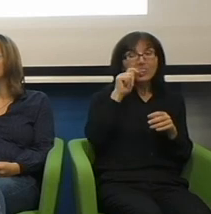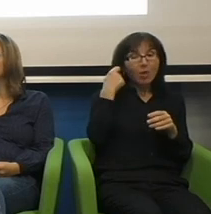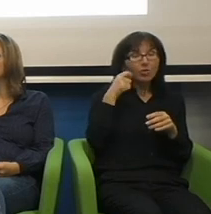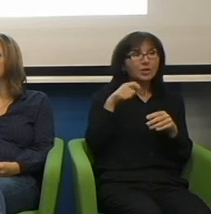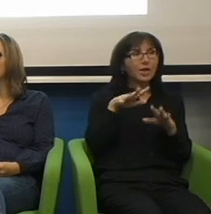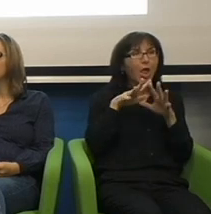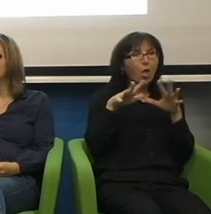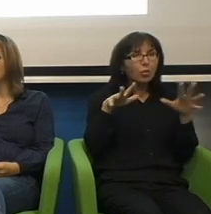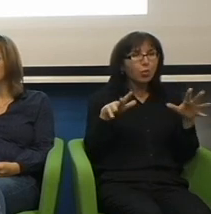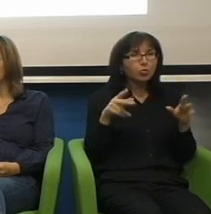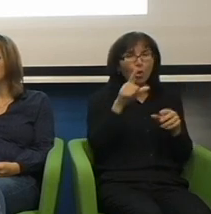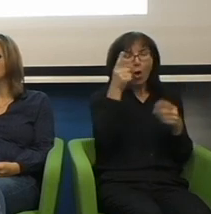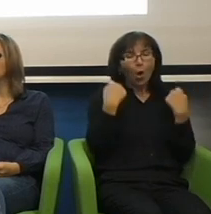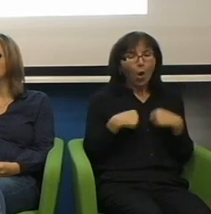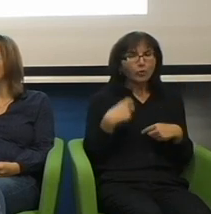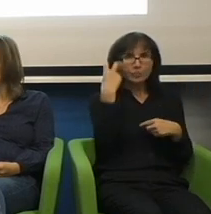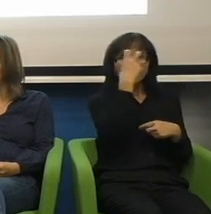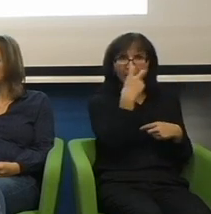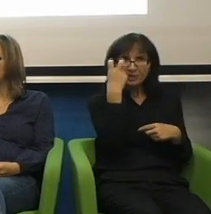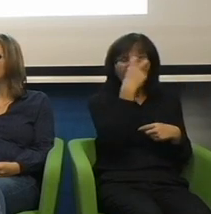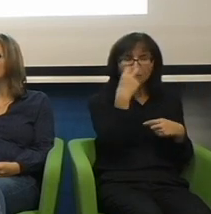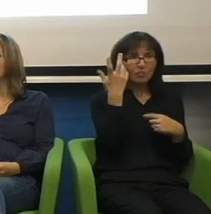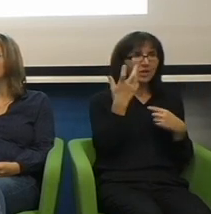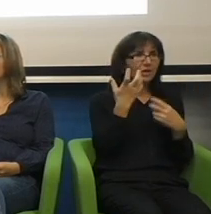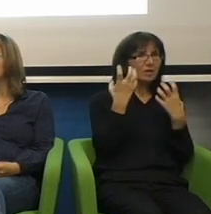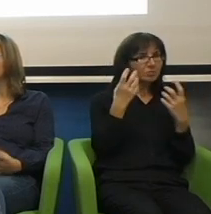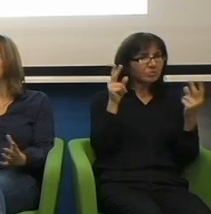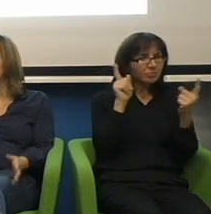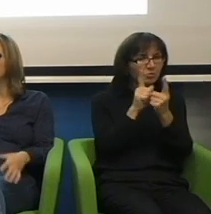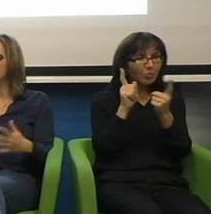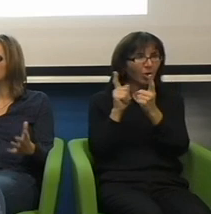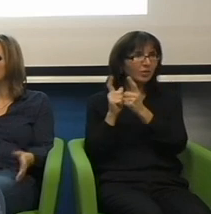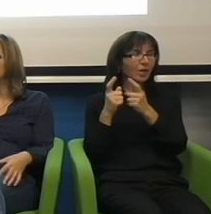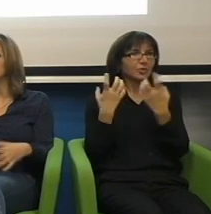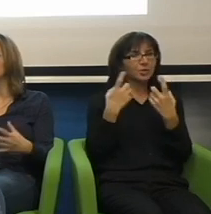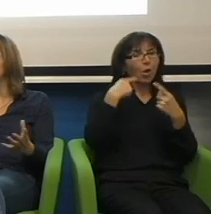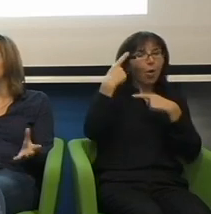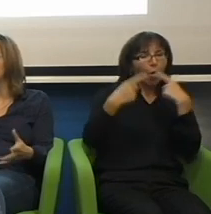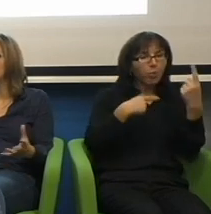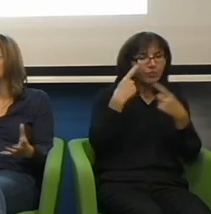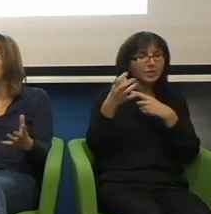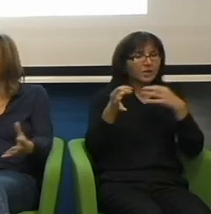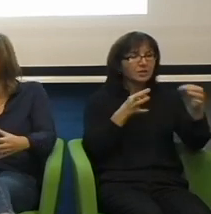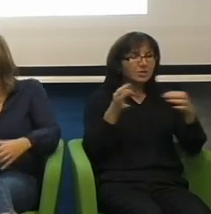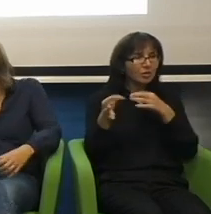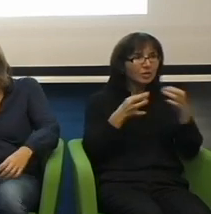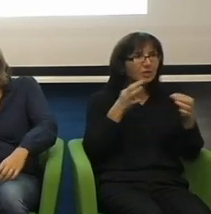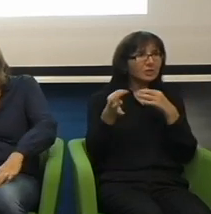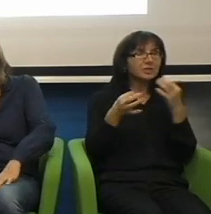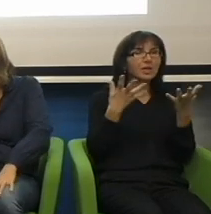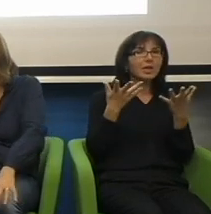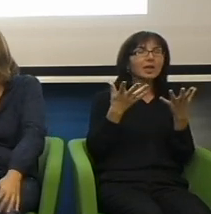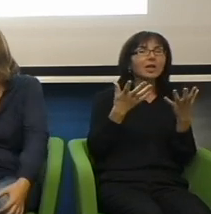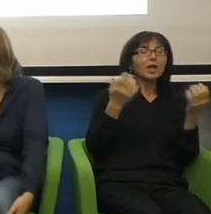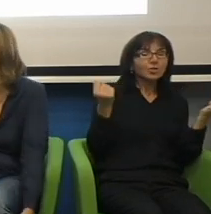mnóstwo osób, które chciało nam pomóc, które wiedziało, kim jest Anna Walentynowicz, i historyków, i dziennikarzy, i jakichś działaczy, którzy